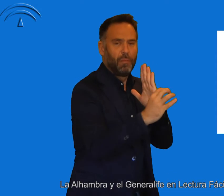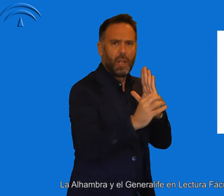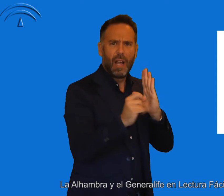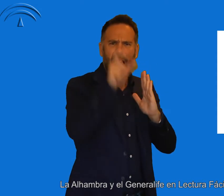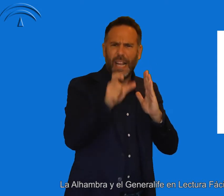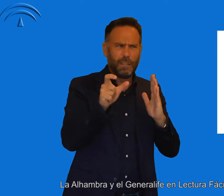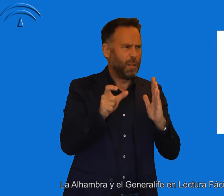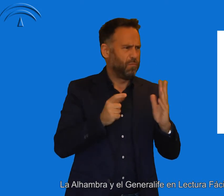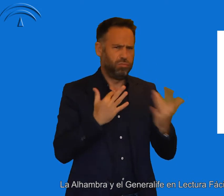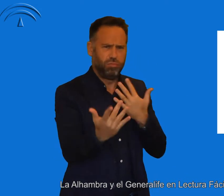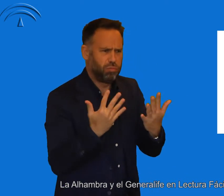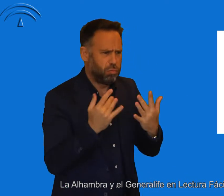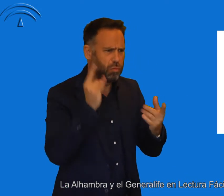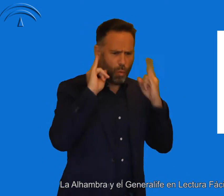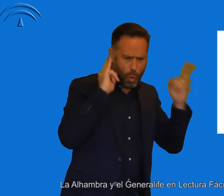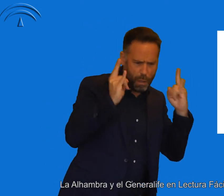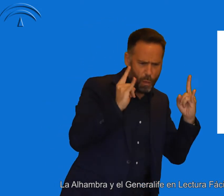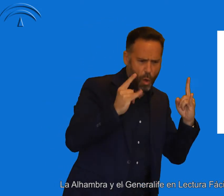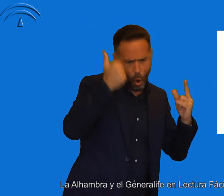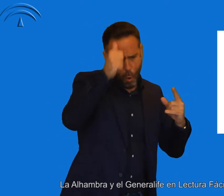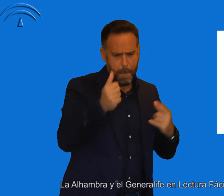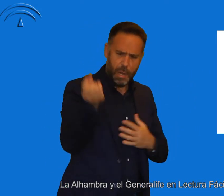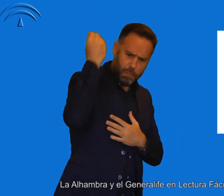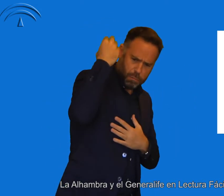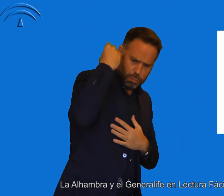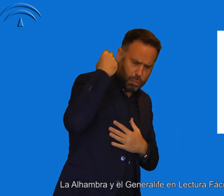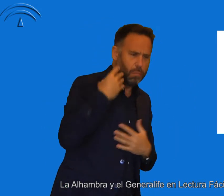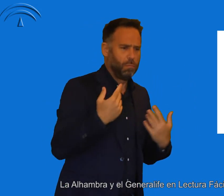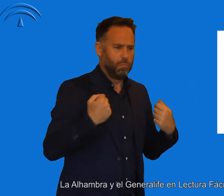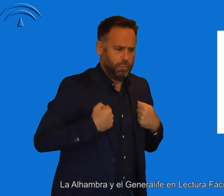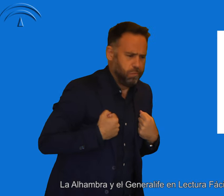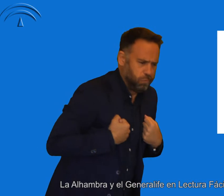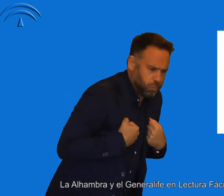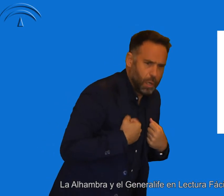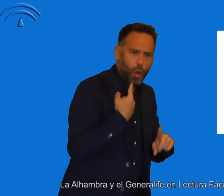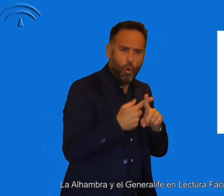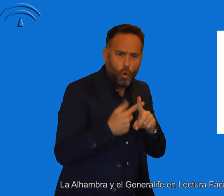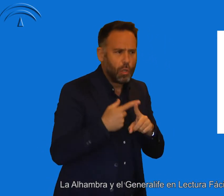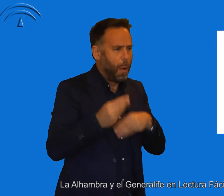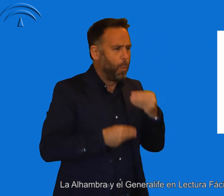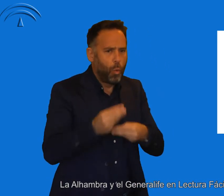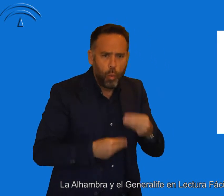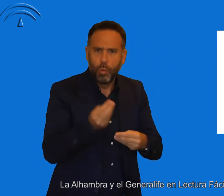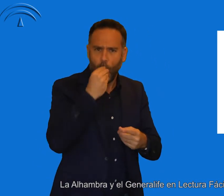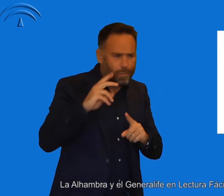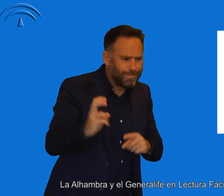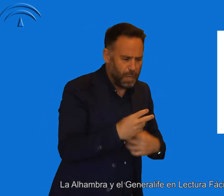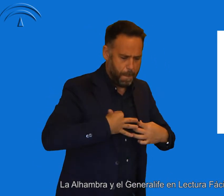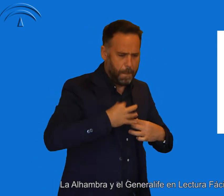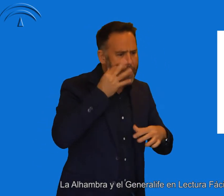palacios. La gente va y viene por la calle, hay mucho ruido. Unos hombres transportan cargamentos con